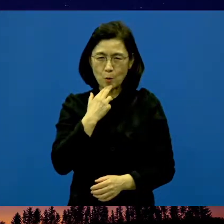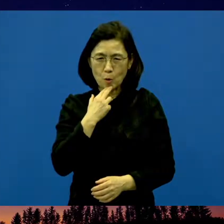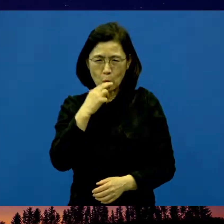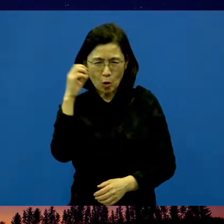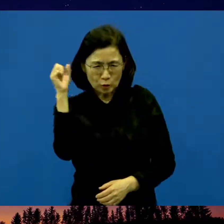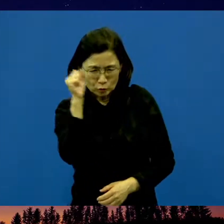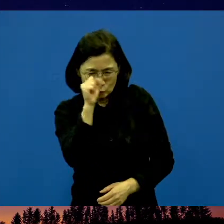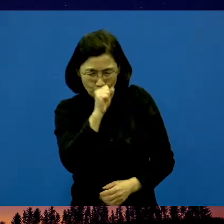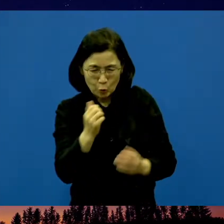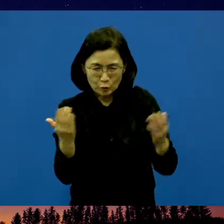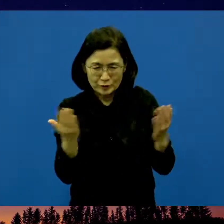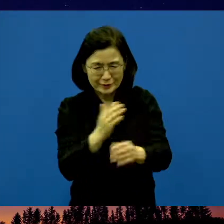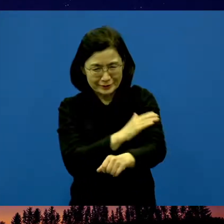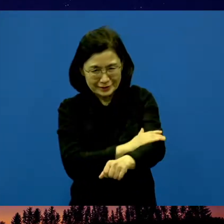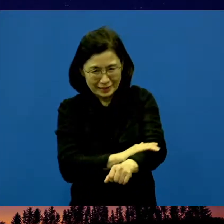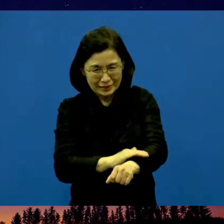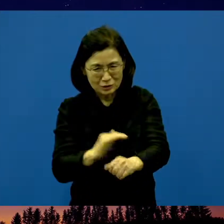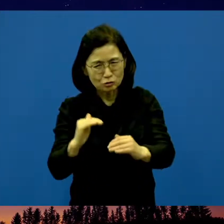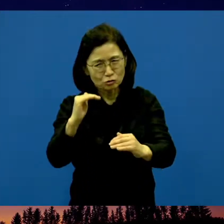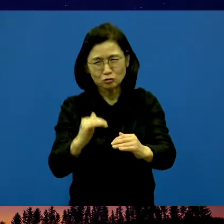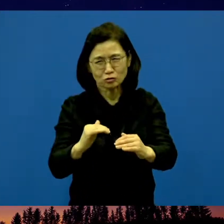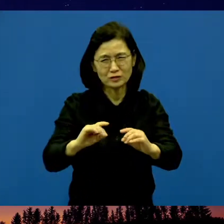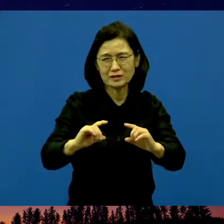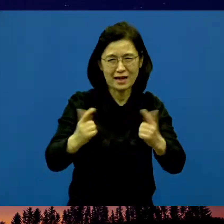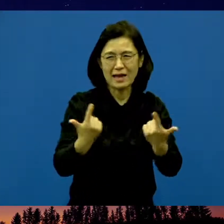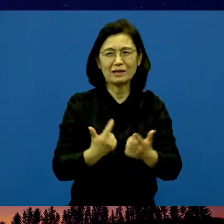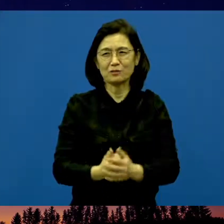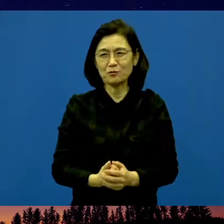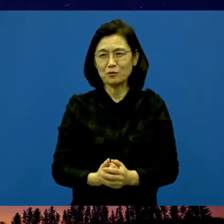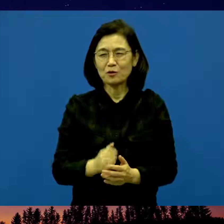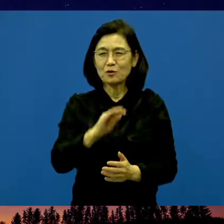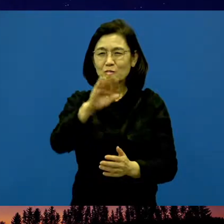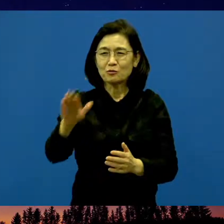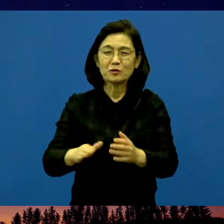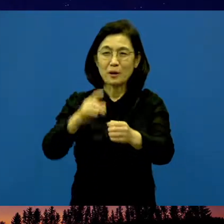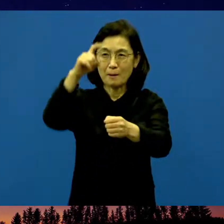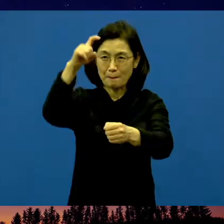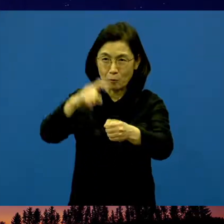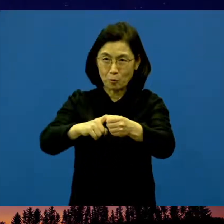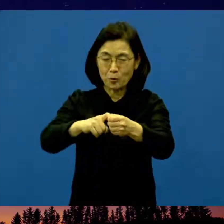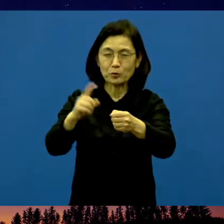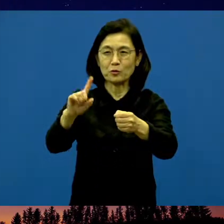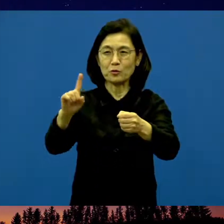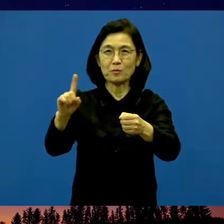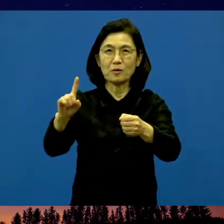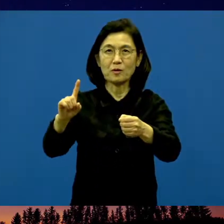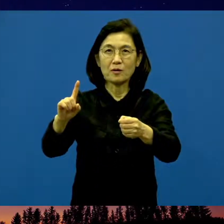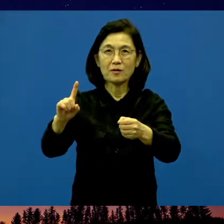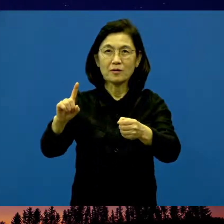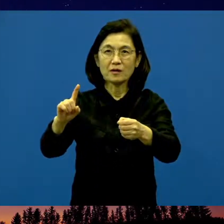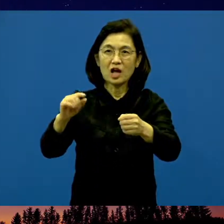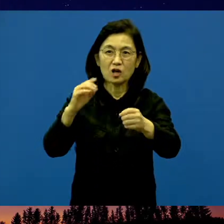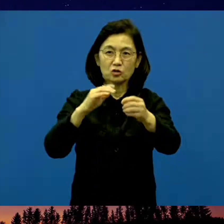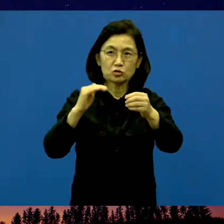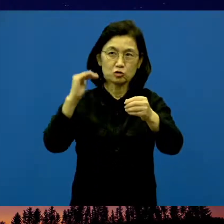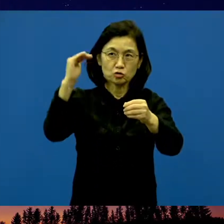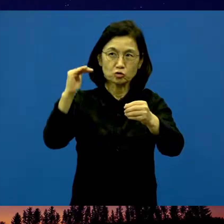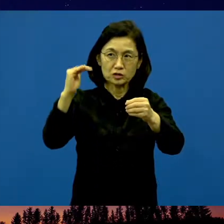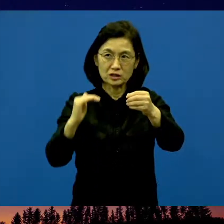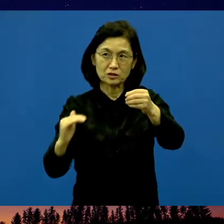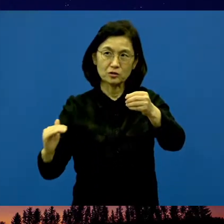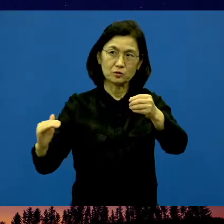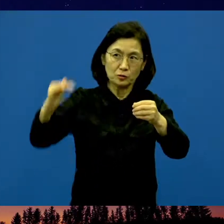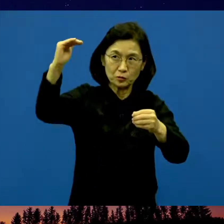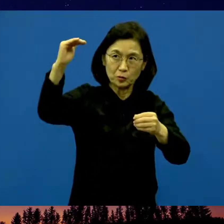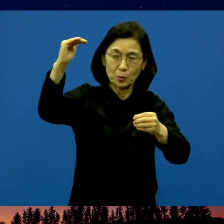더 많이 하는 수준이 아니라 우리가 도달해야 할 목표는 우리가 상상한 것보다 훨씬 더 높은 수준으로